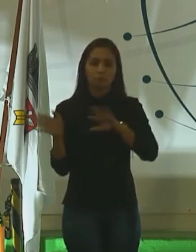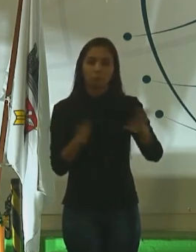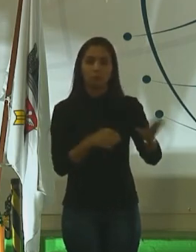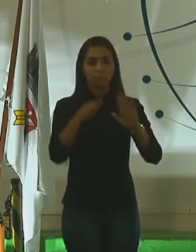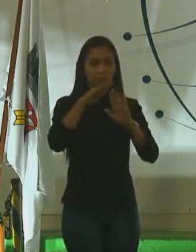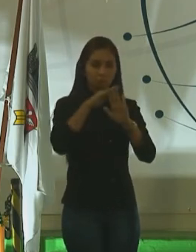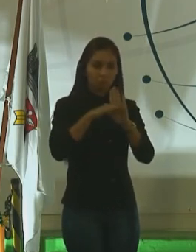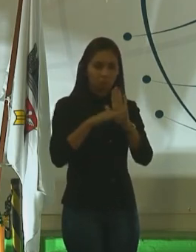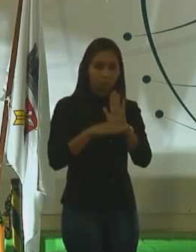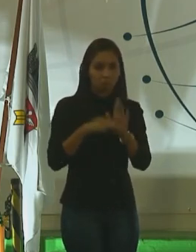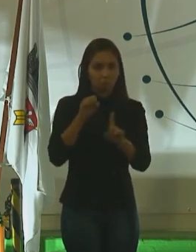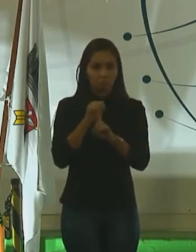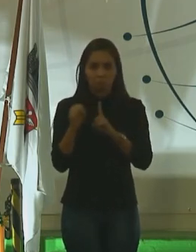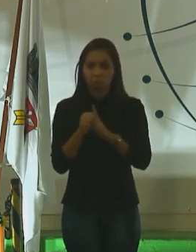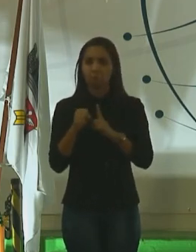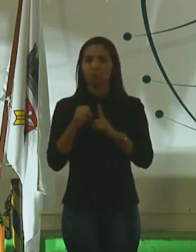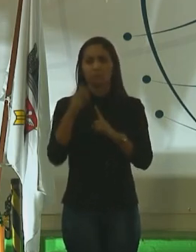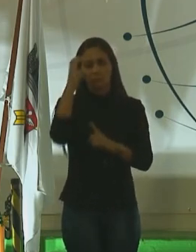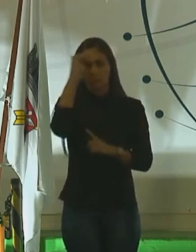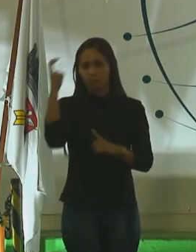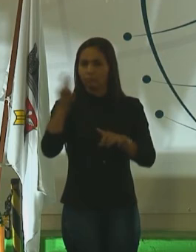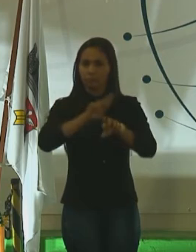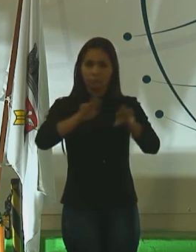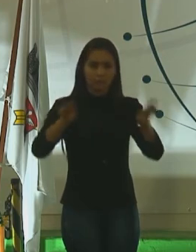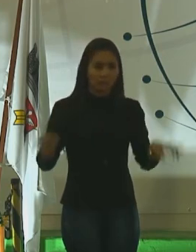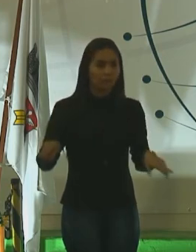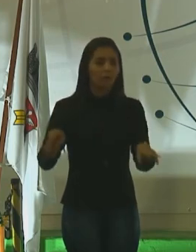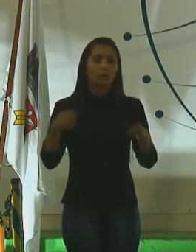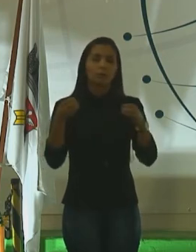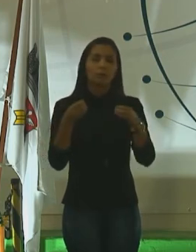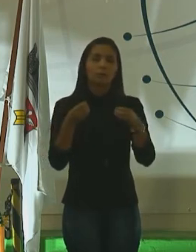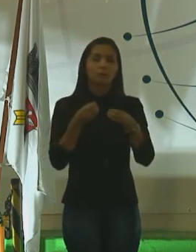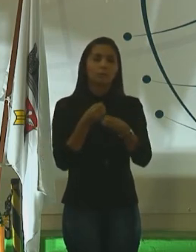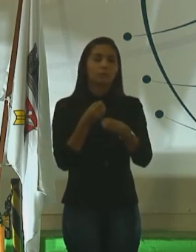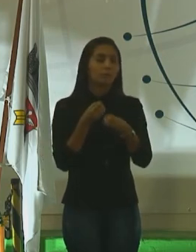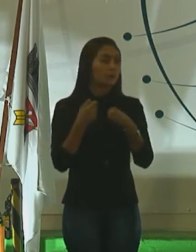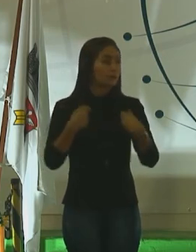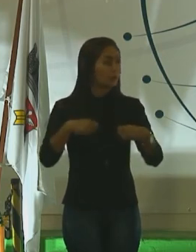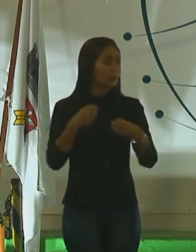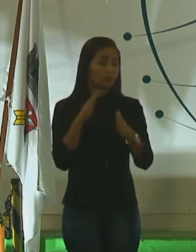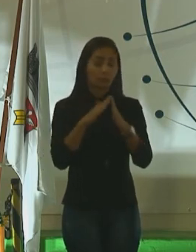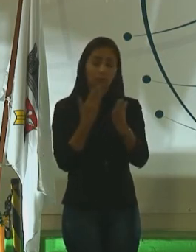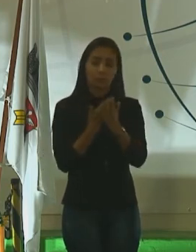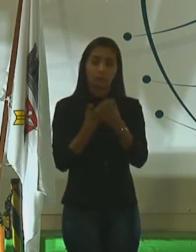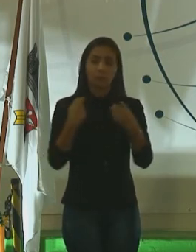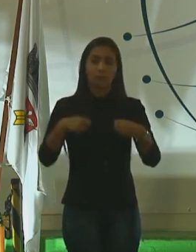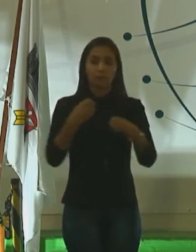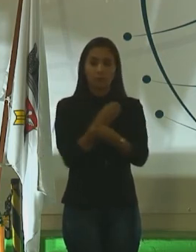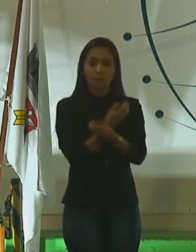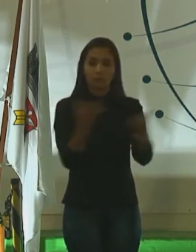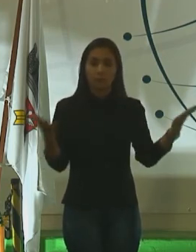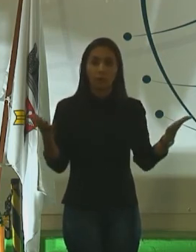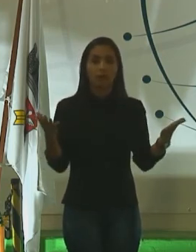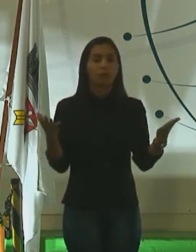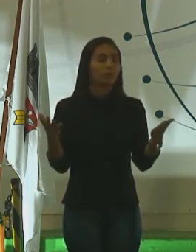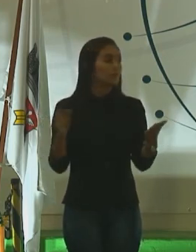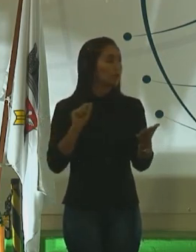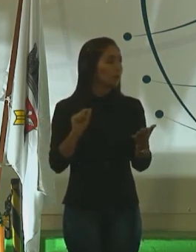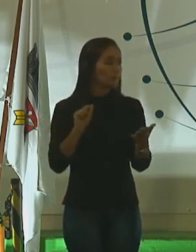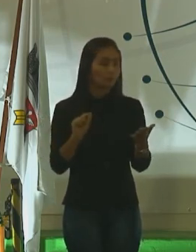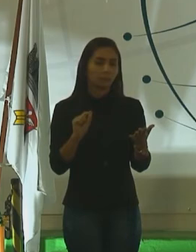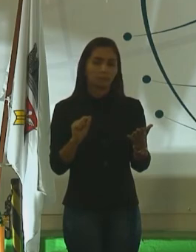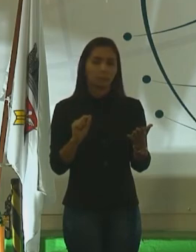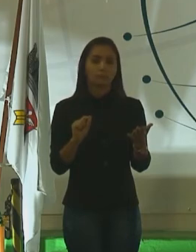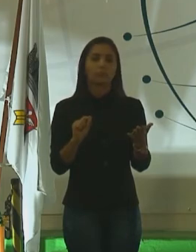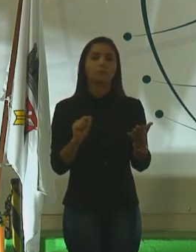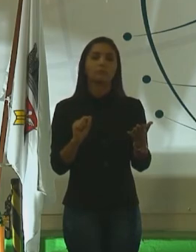sociológicas, econômicas, culturais, e dar, né, a escola precisa dar forma e se constituir